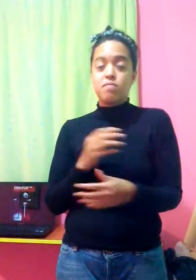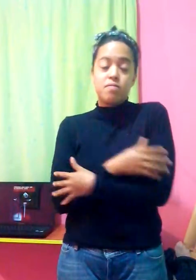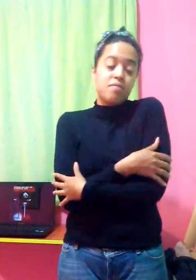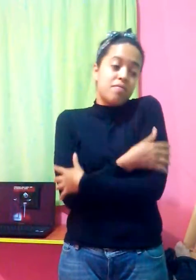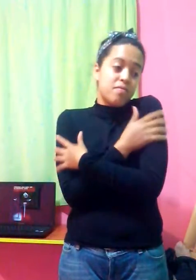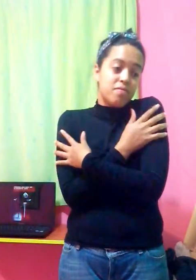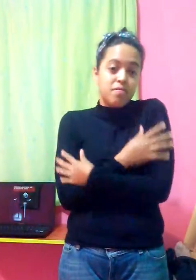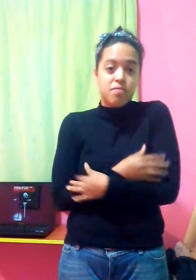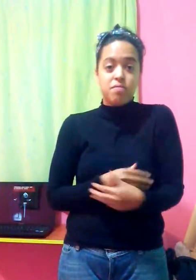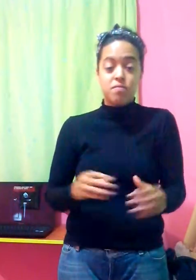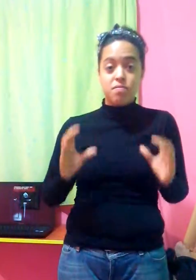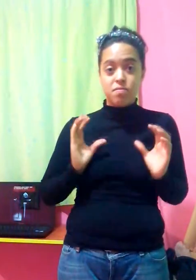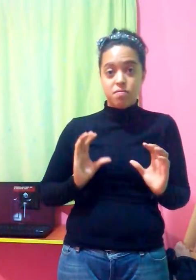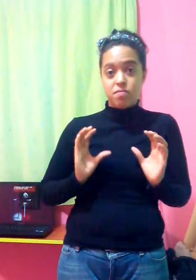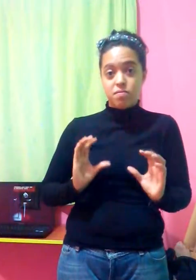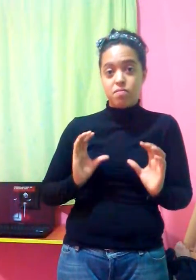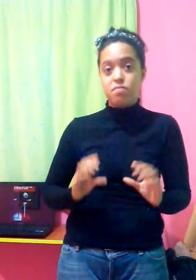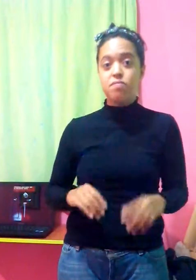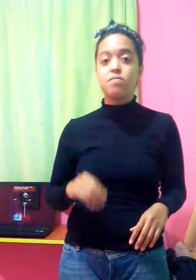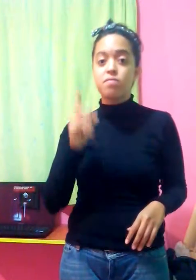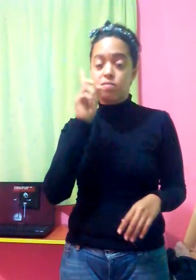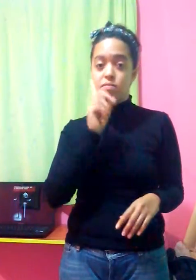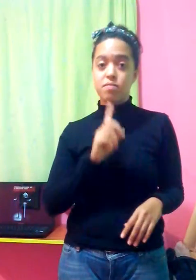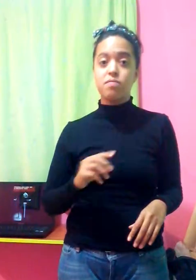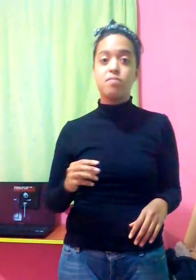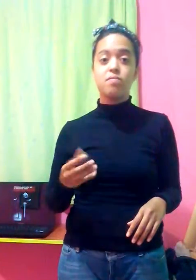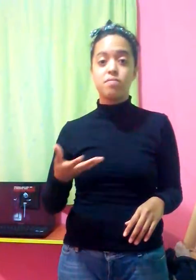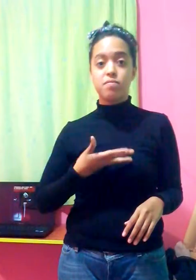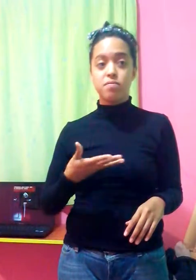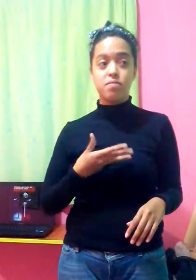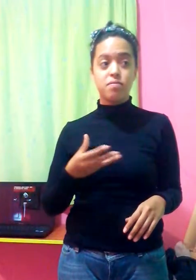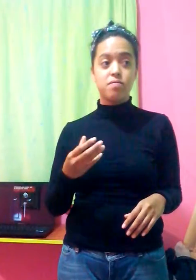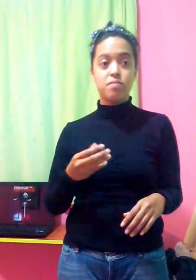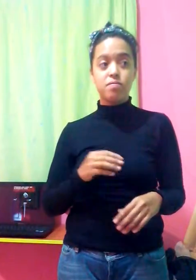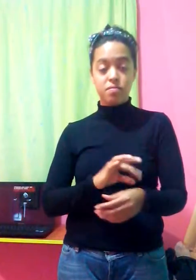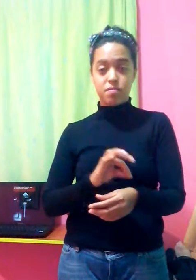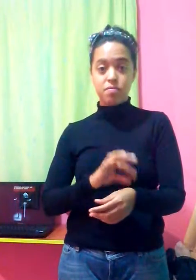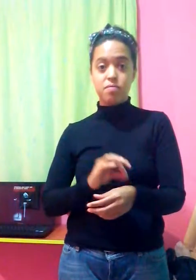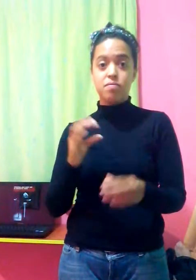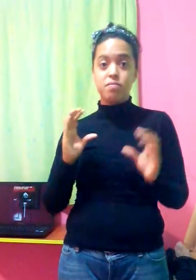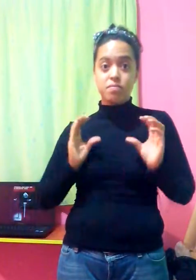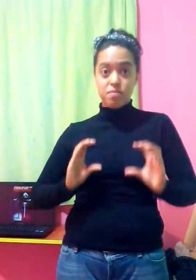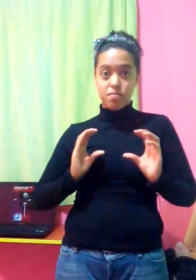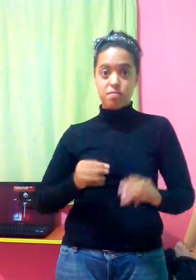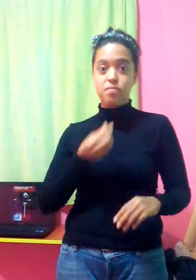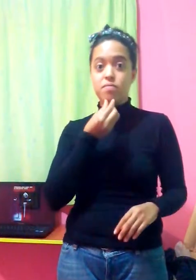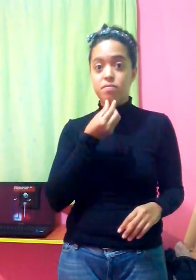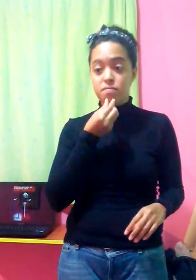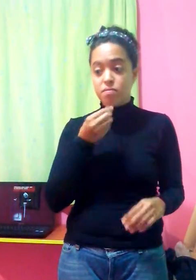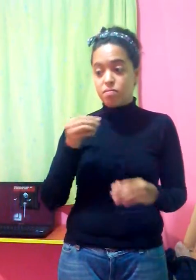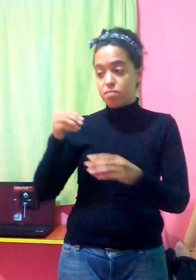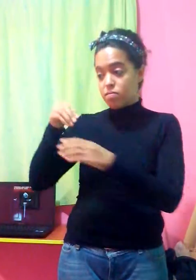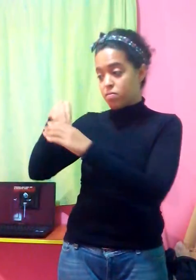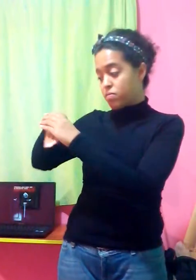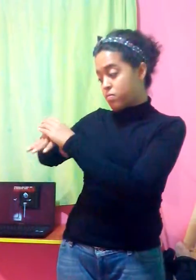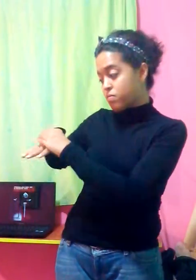cuidamos. La mujer tiene genes de que cuidaba, cuidaba niños en las cuevas. Nosotros íbamos y cazábamos los animales,